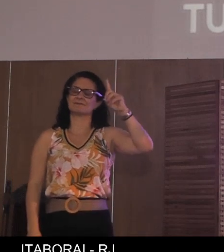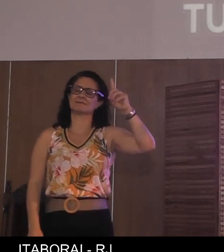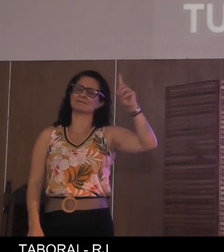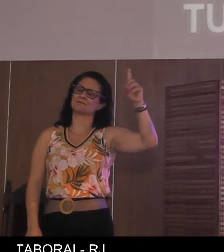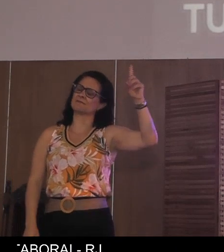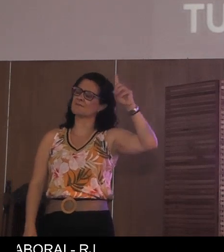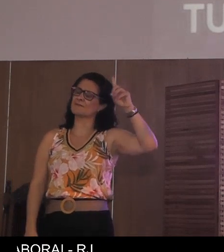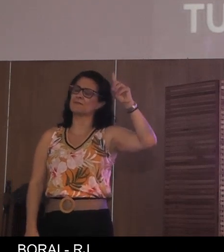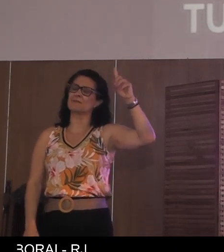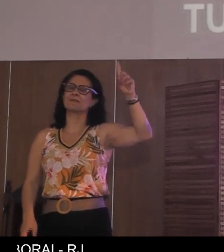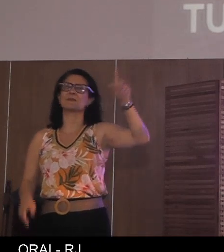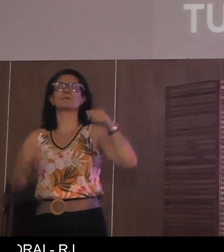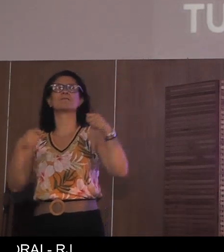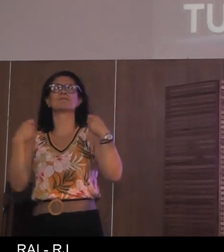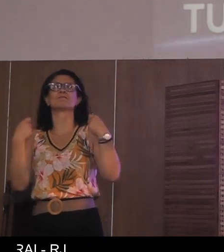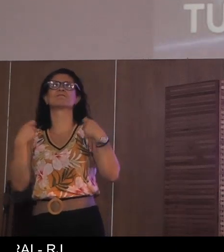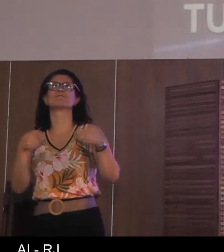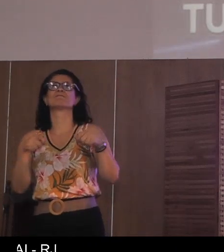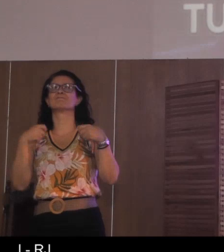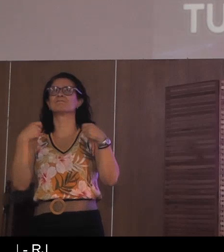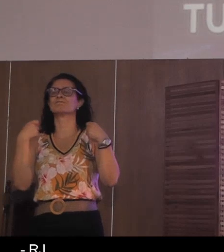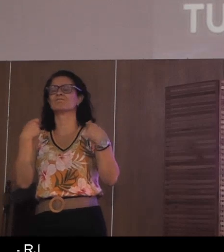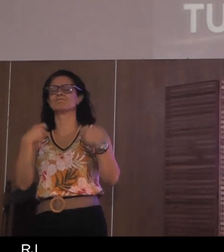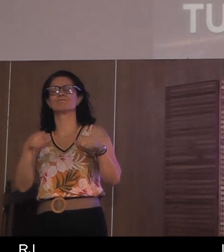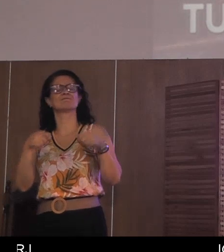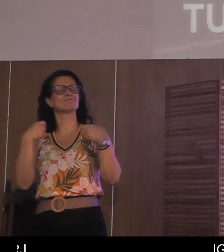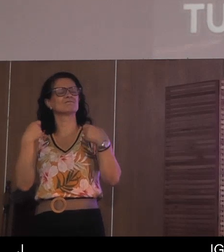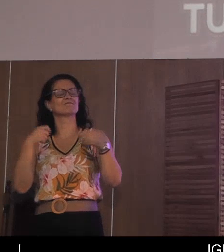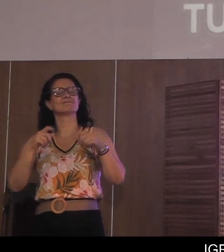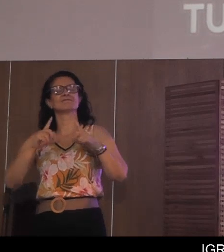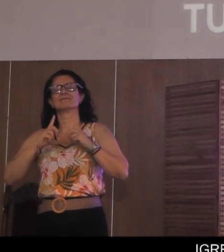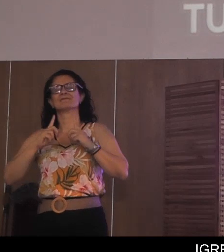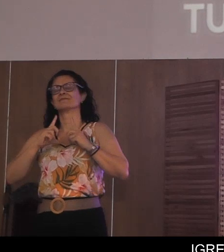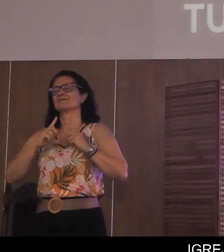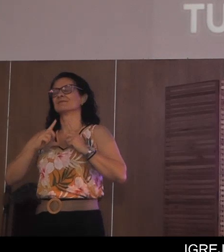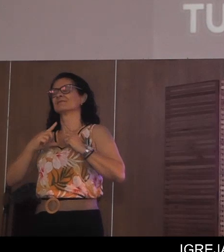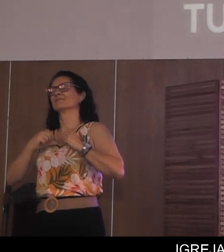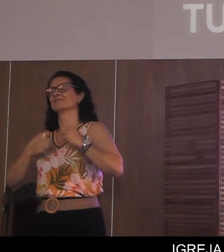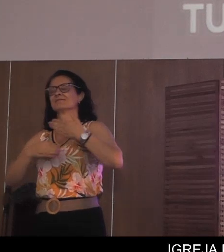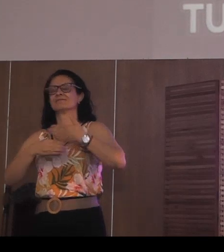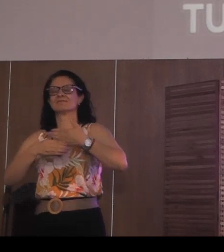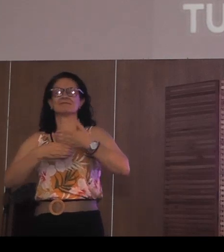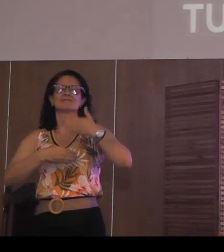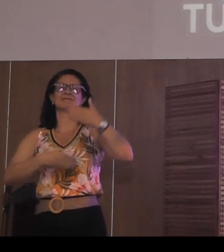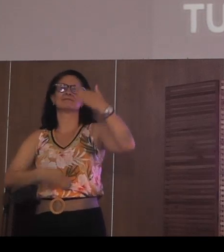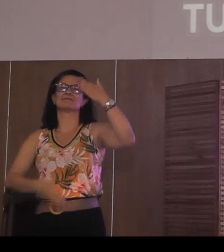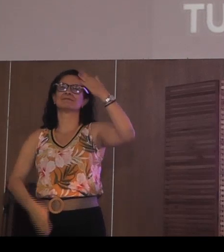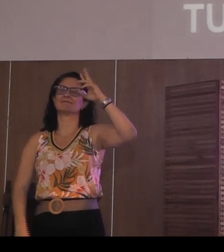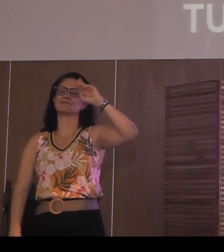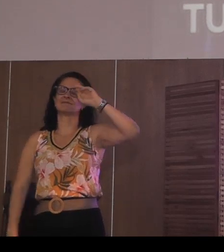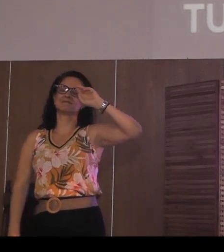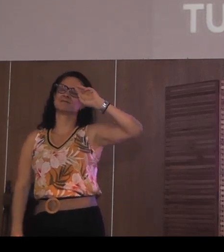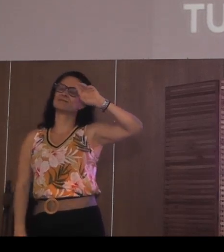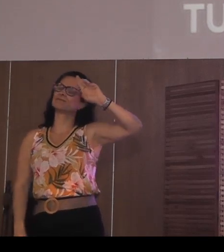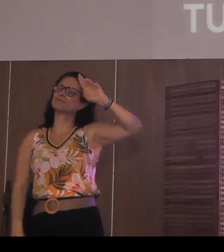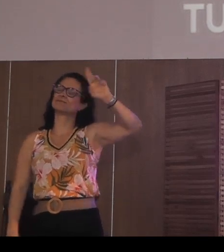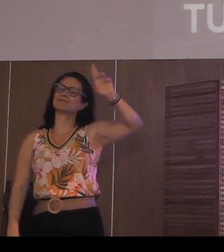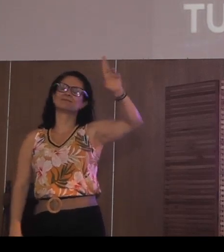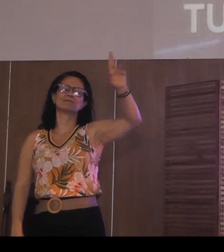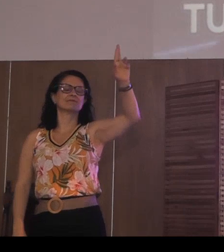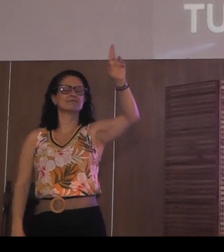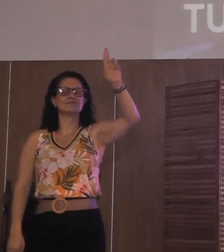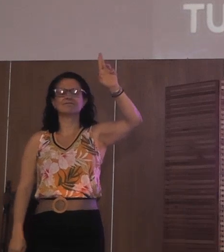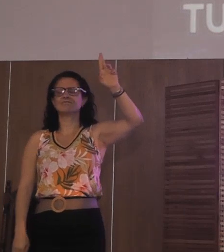Mas preciso aprender a descansar em Ti.